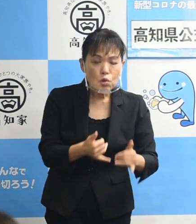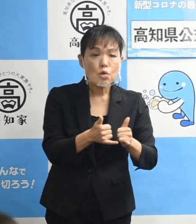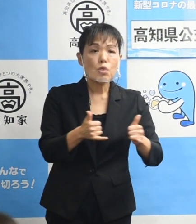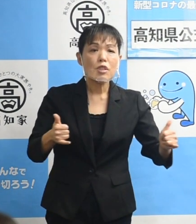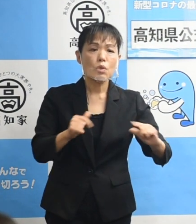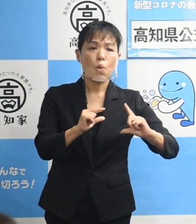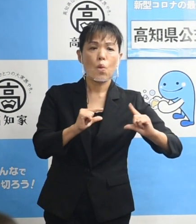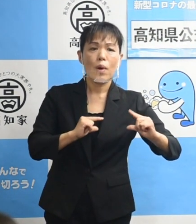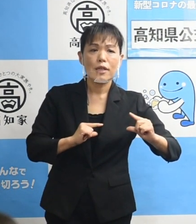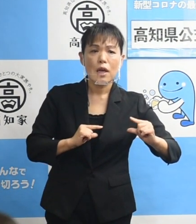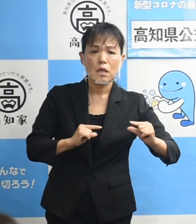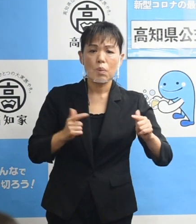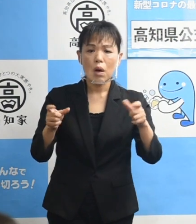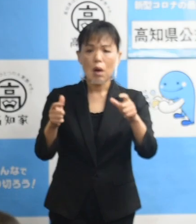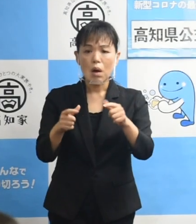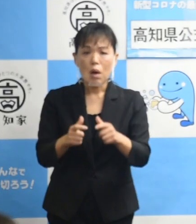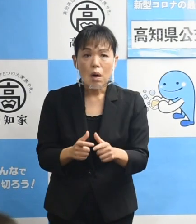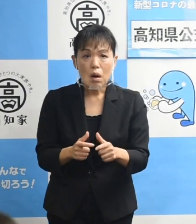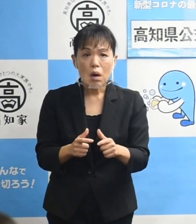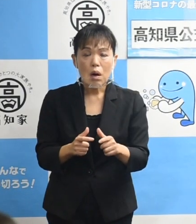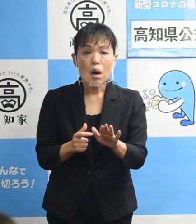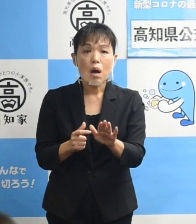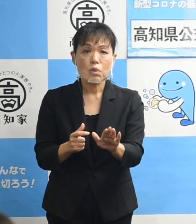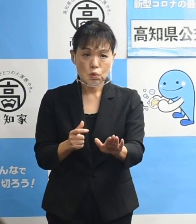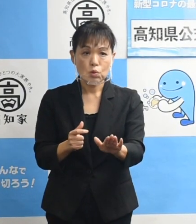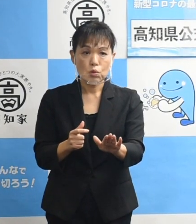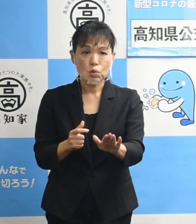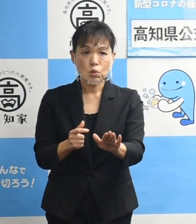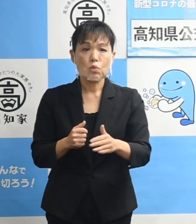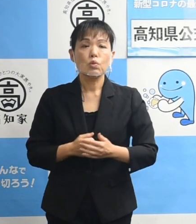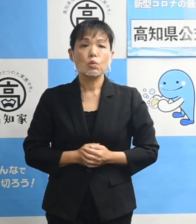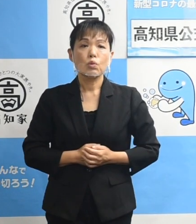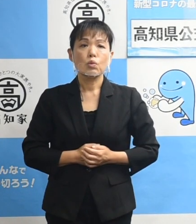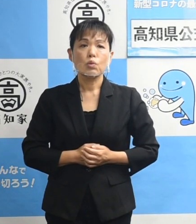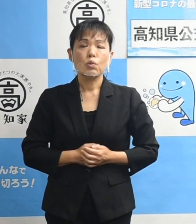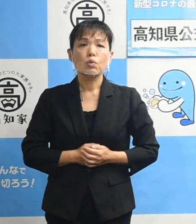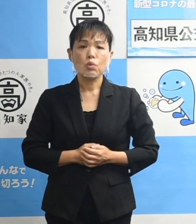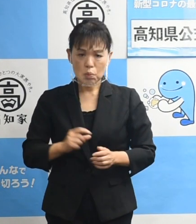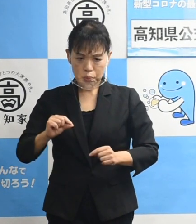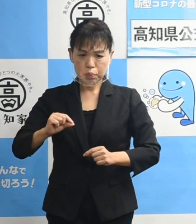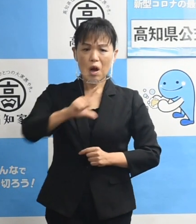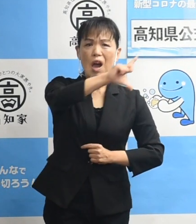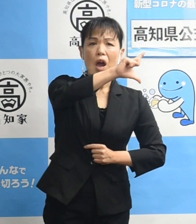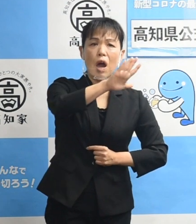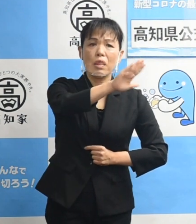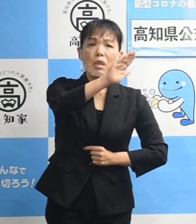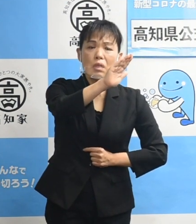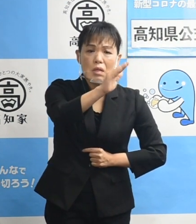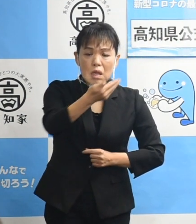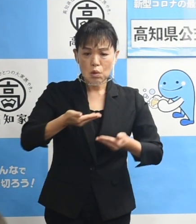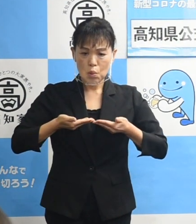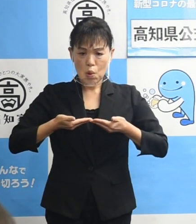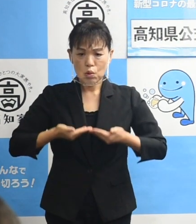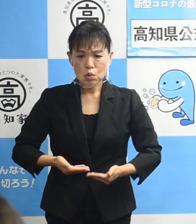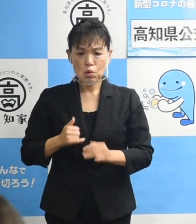ういったものが減少しているということがありますので、これだけ感染急増しておりますけれども、重症者